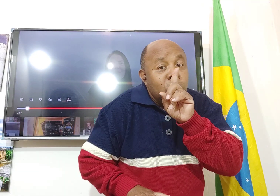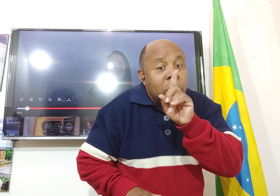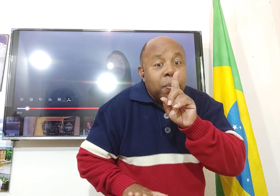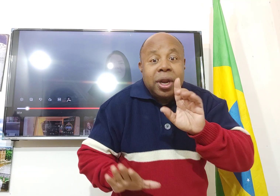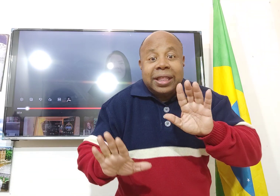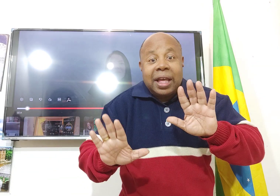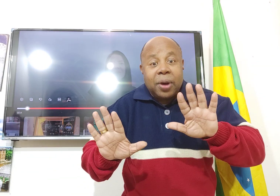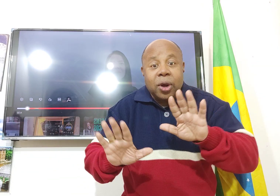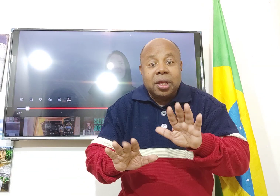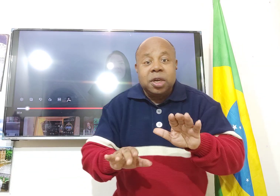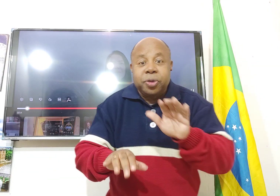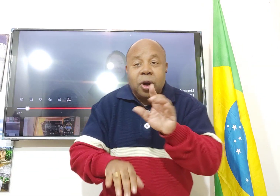Pode até uma coisa assim, tipo assim,